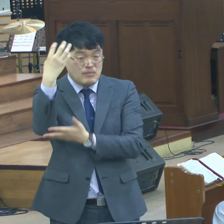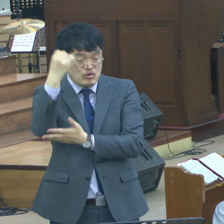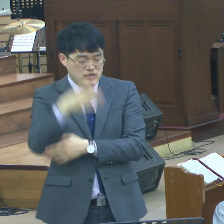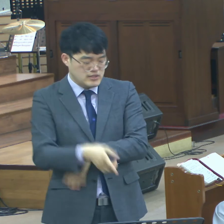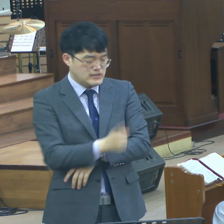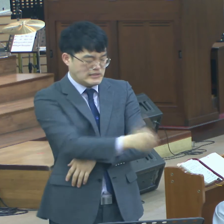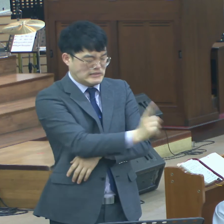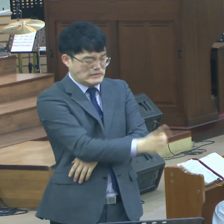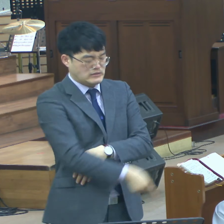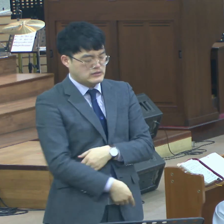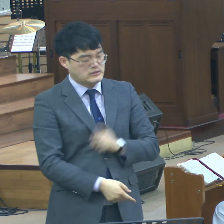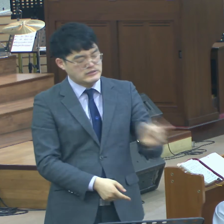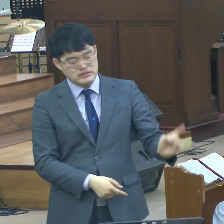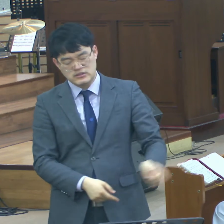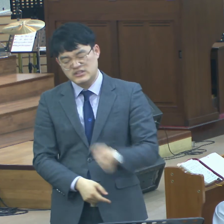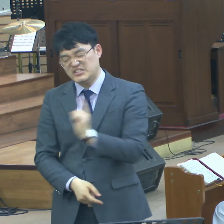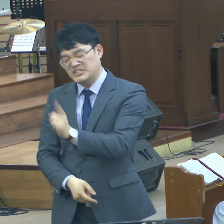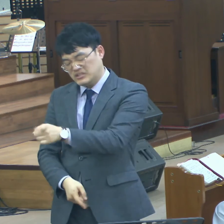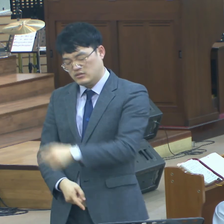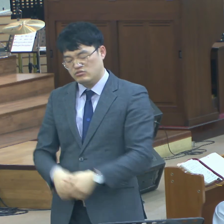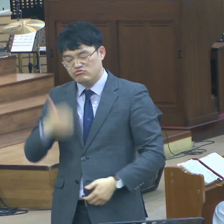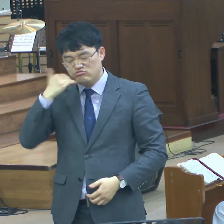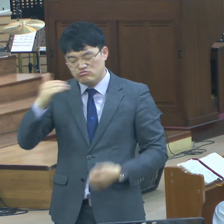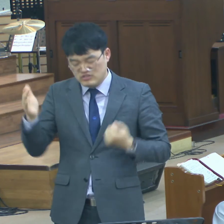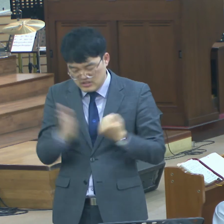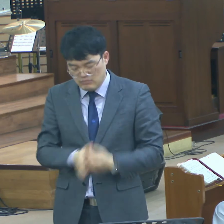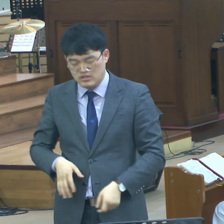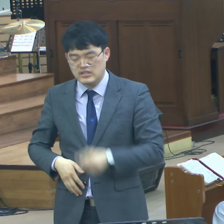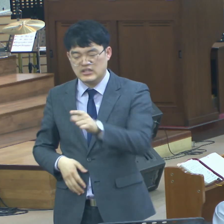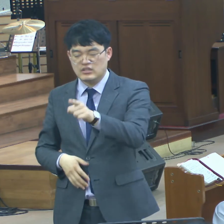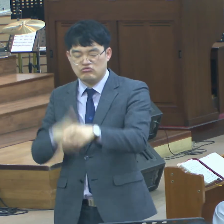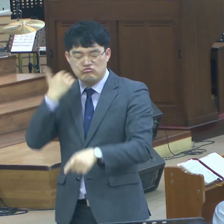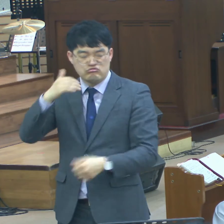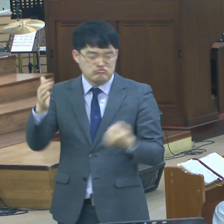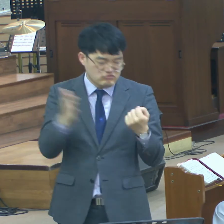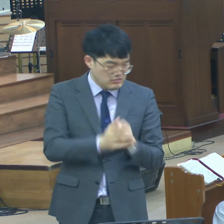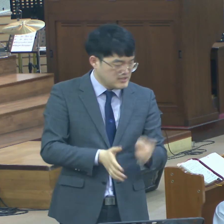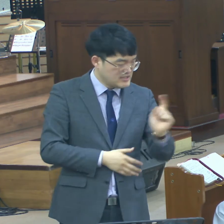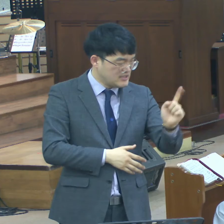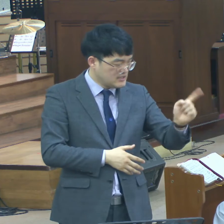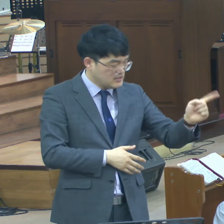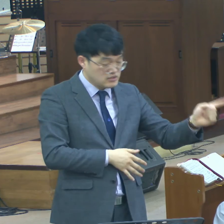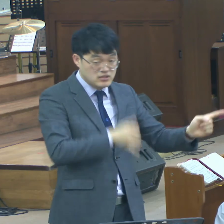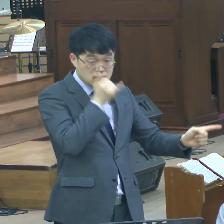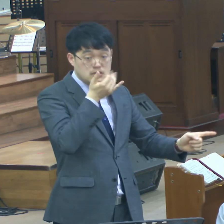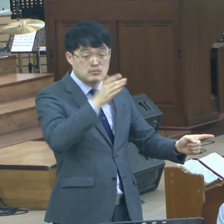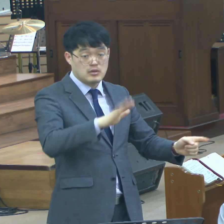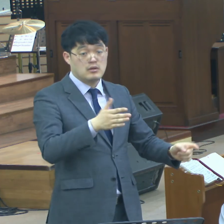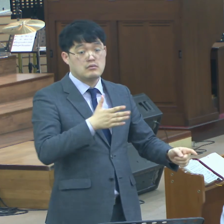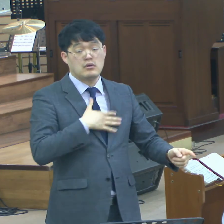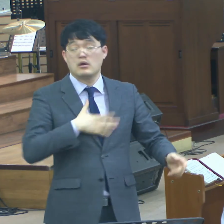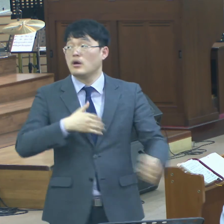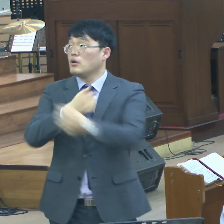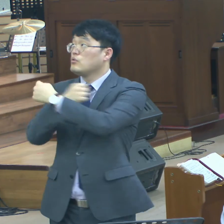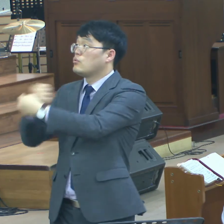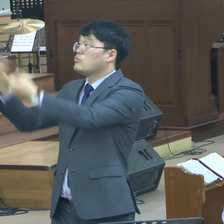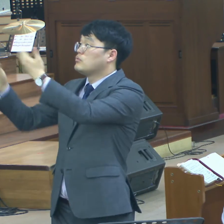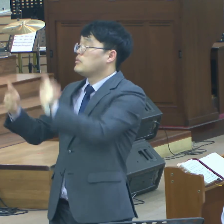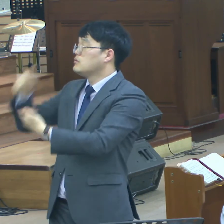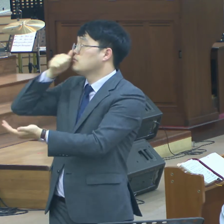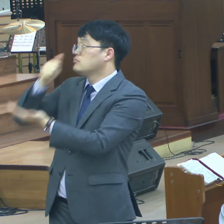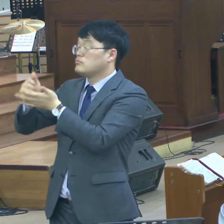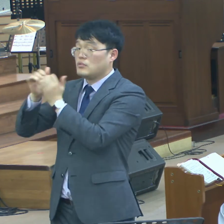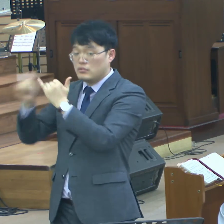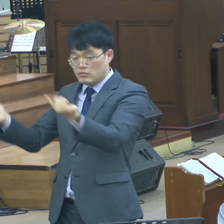차고 세상이 누구 때문에 잘못됐다고 얘기할지 모르지만 내가 용서받은 죄인이고 내가